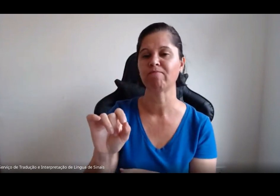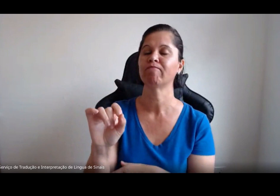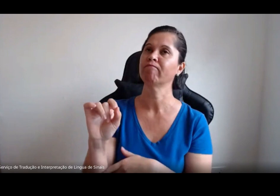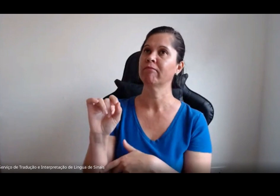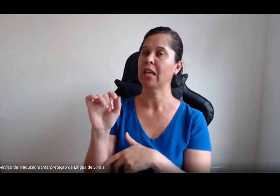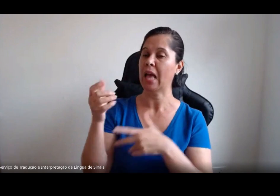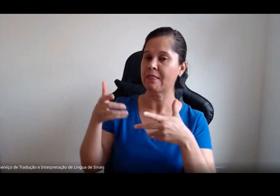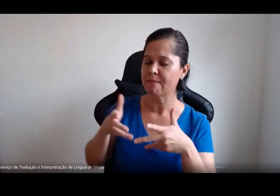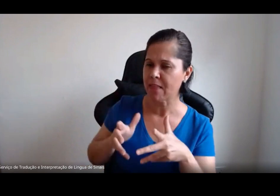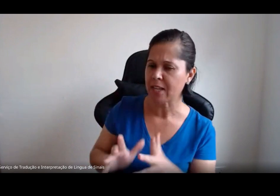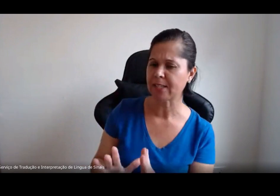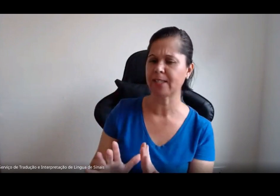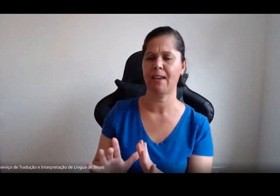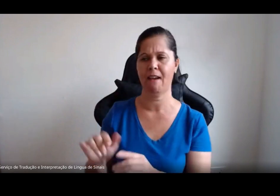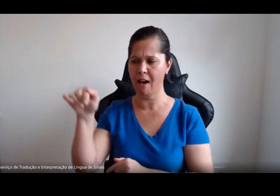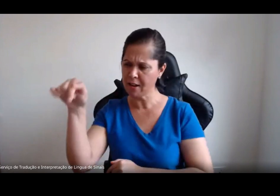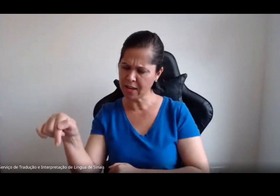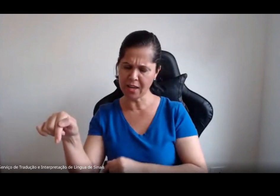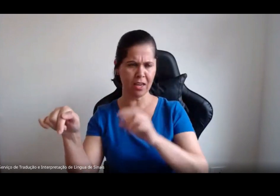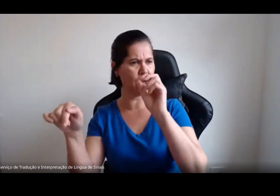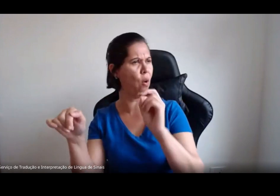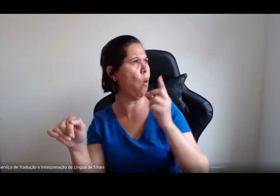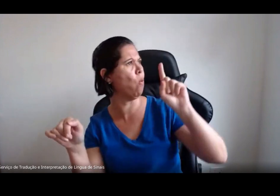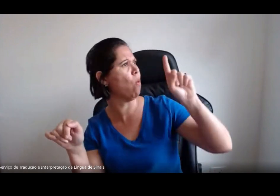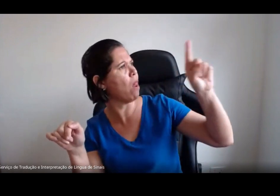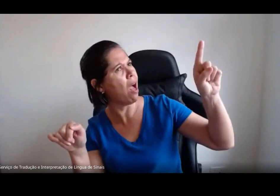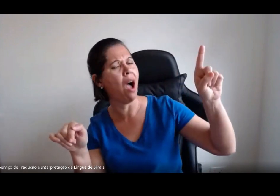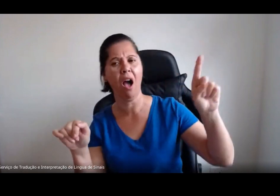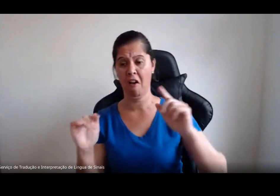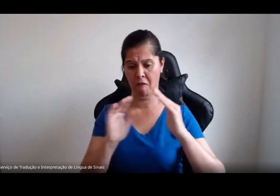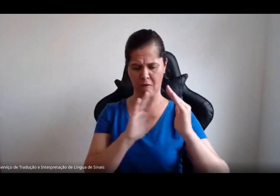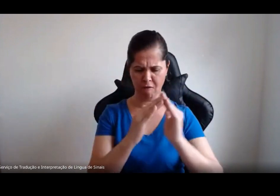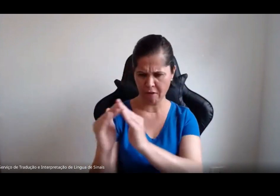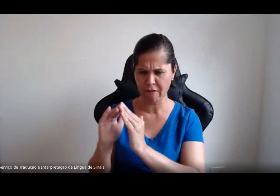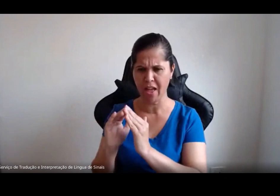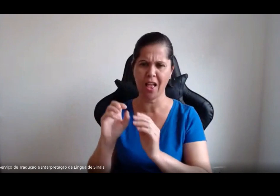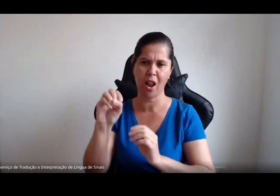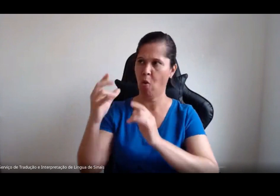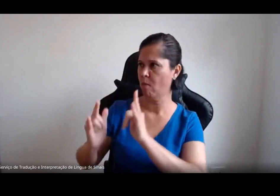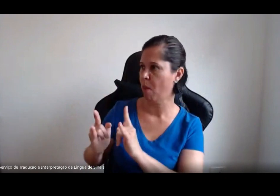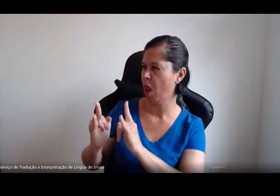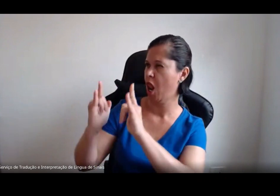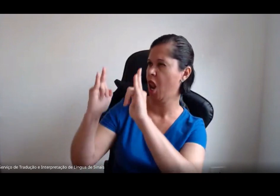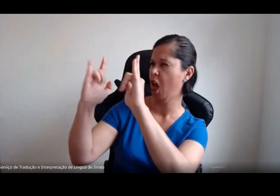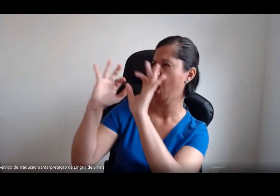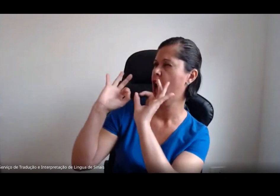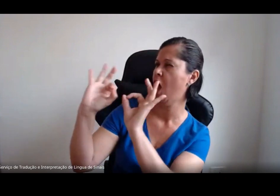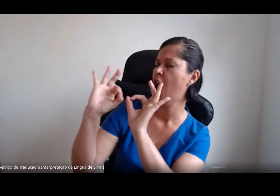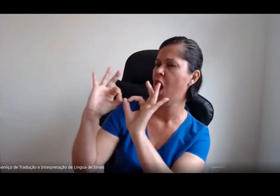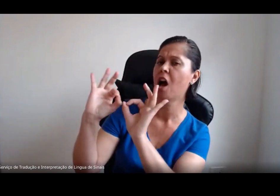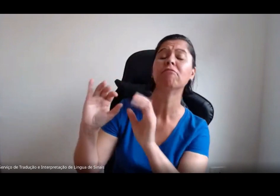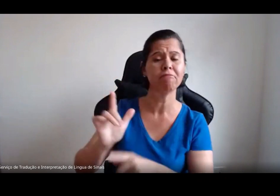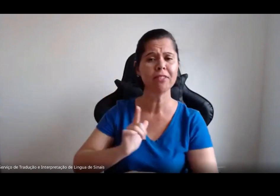Nascer além ou aquém do oceano, ao norte ou ao sul do planeta, em uma favela ou em um condomínio